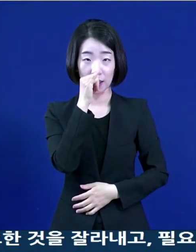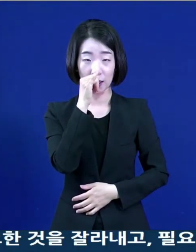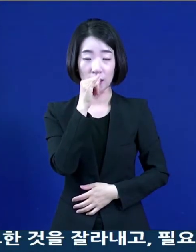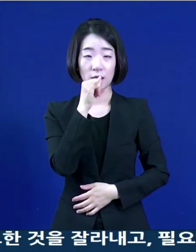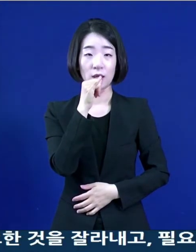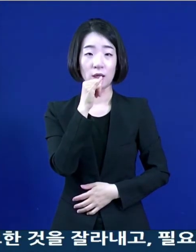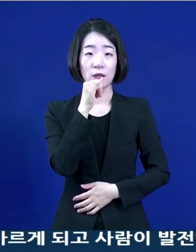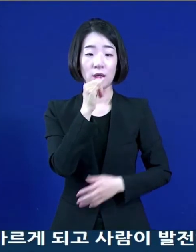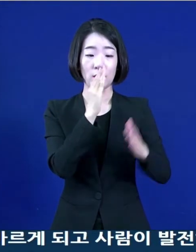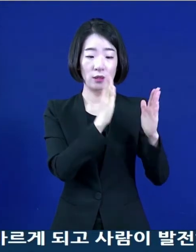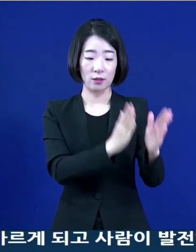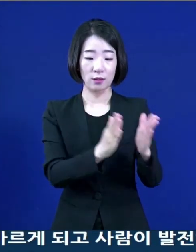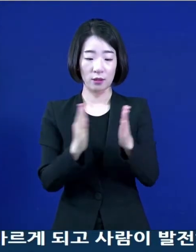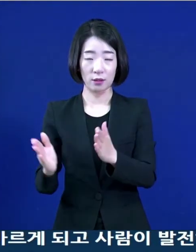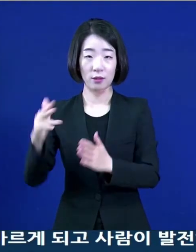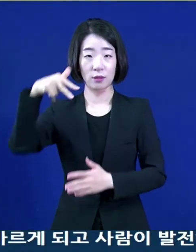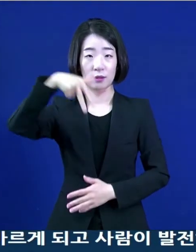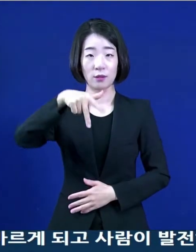정돈하면 돼요.